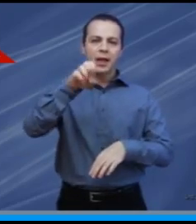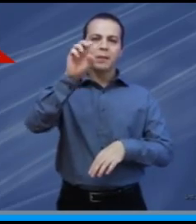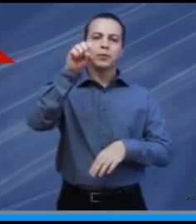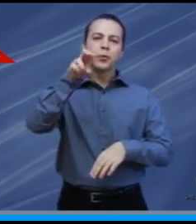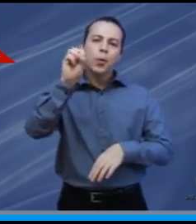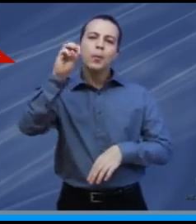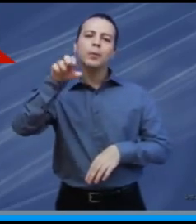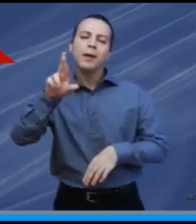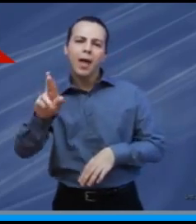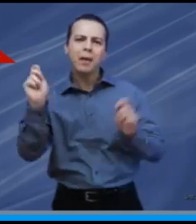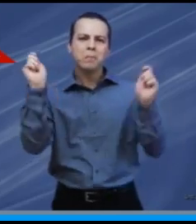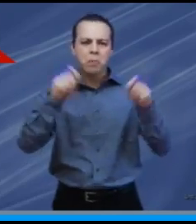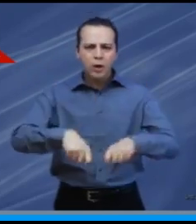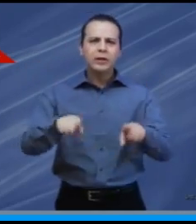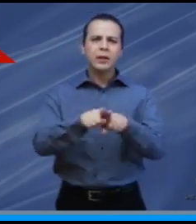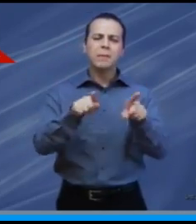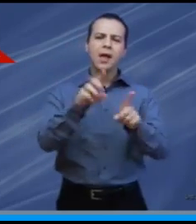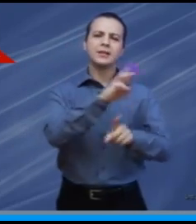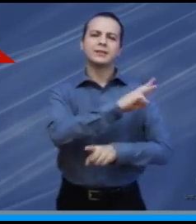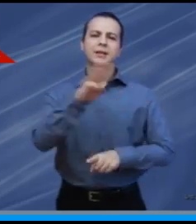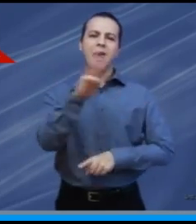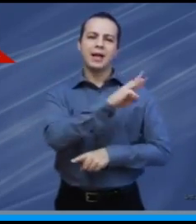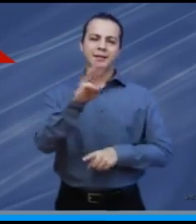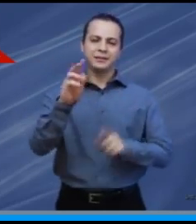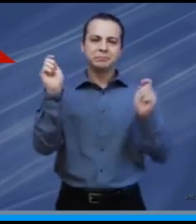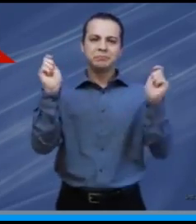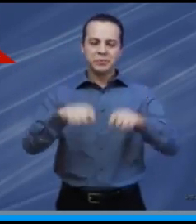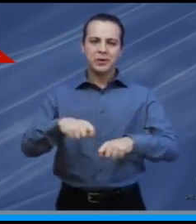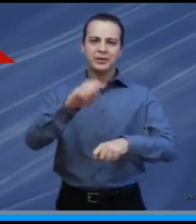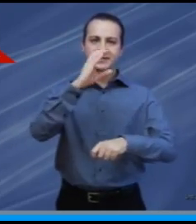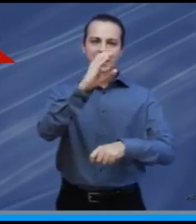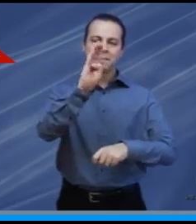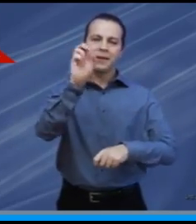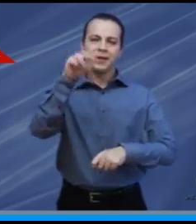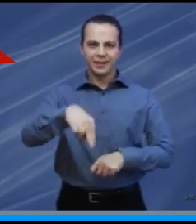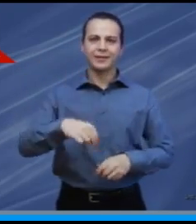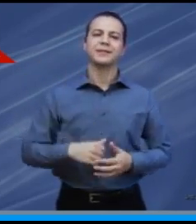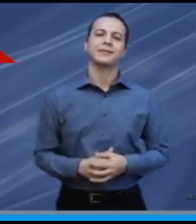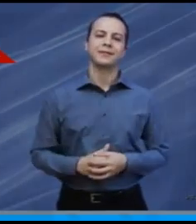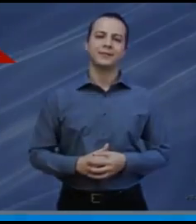cidadeinclusiva@cbn.com.br ou indo diretamente no blog Cidade Inclusiva, que você encontra lá na página da CBN.